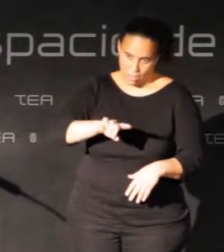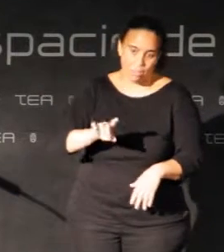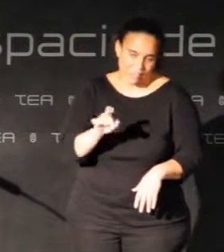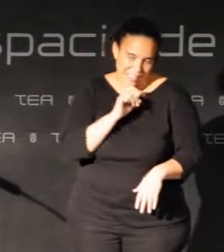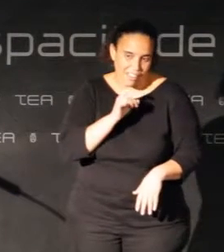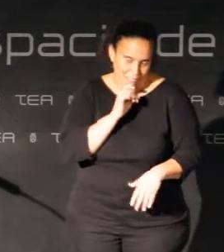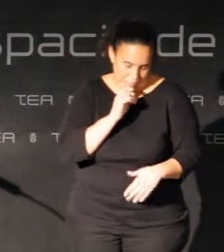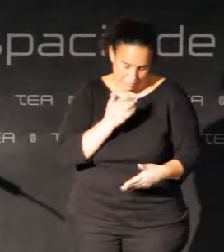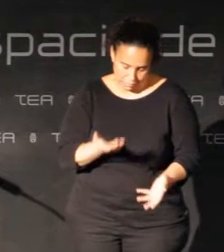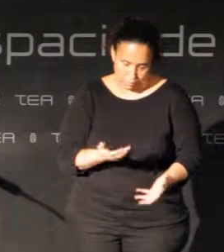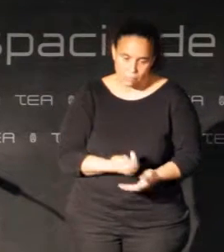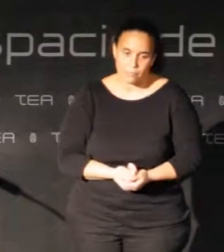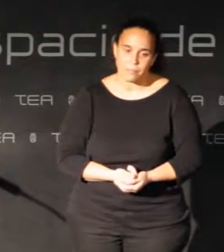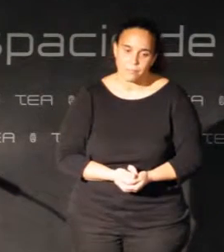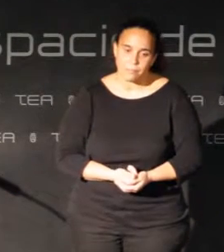con la charla que ha dado Manuel.